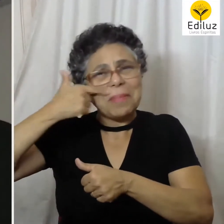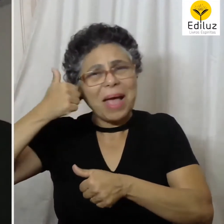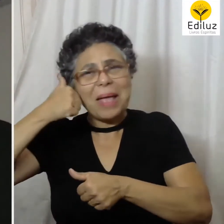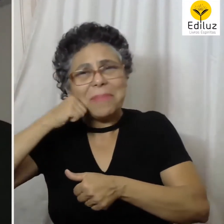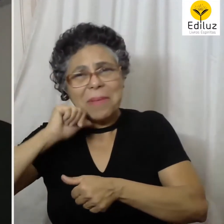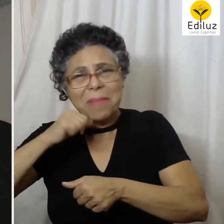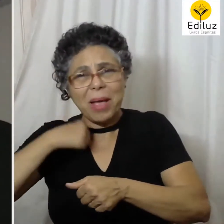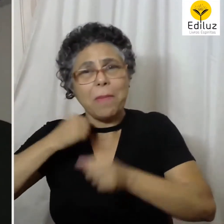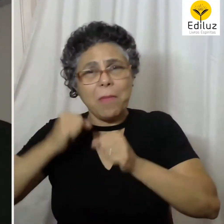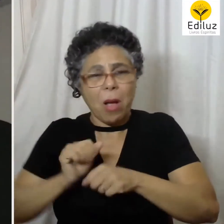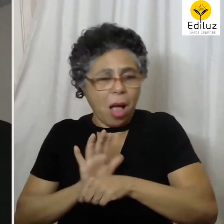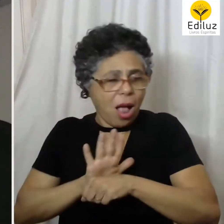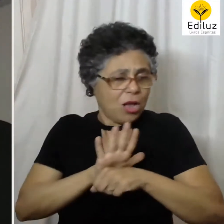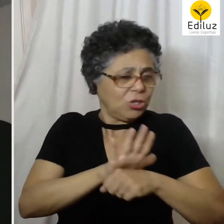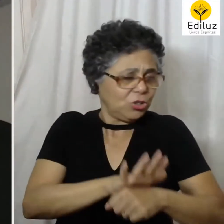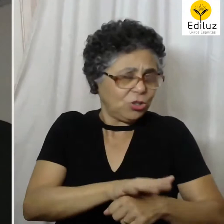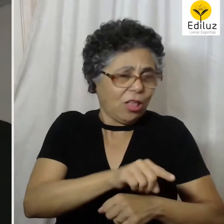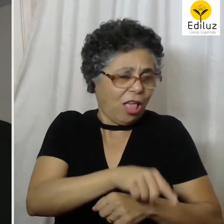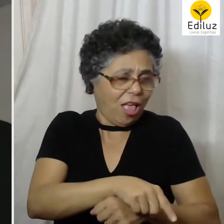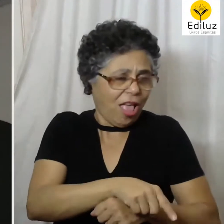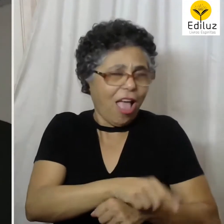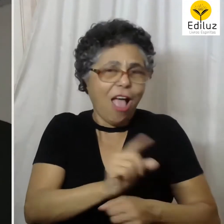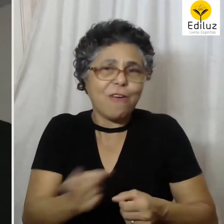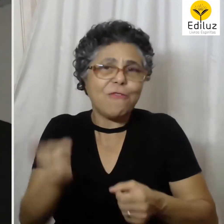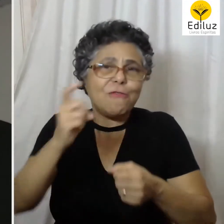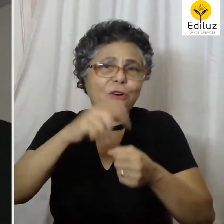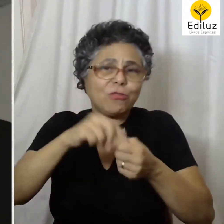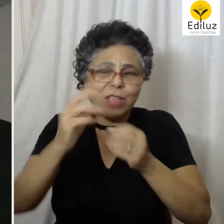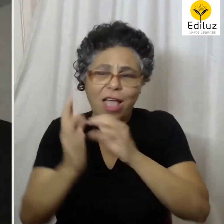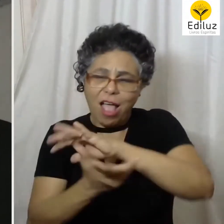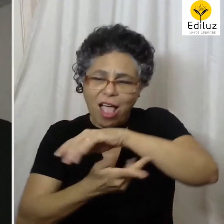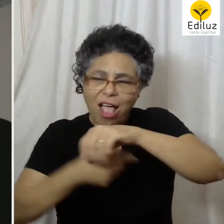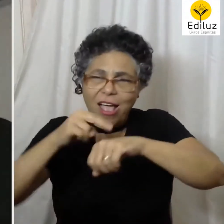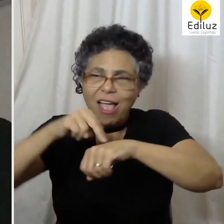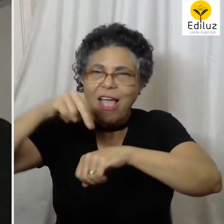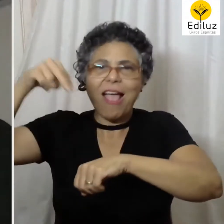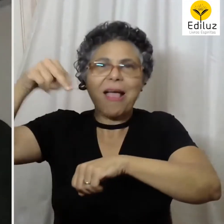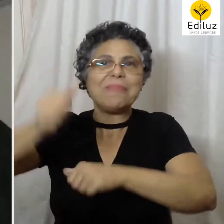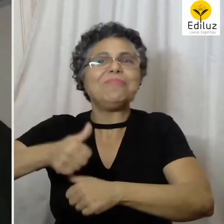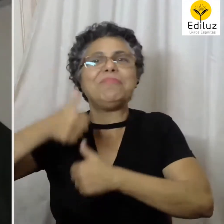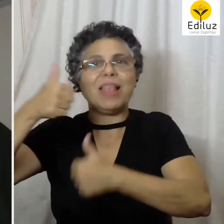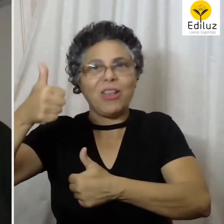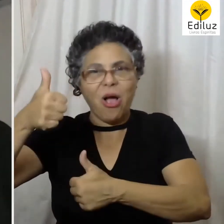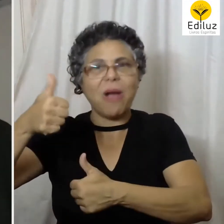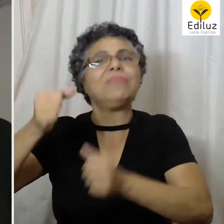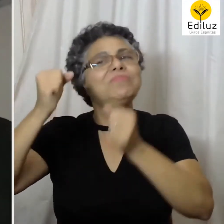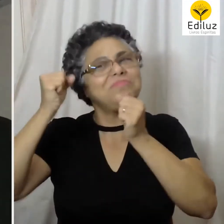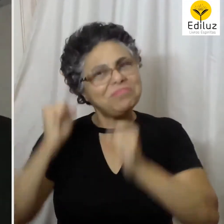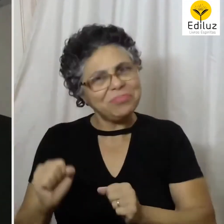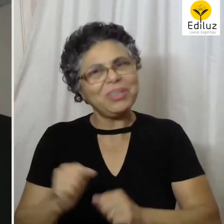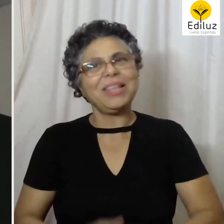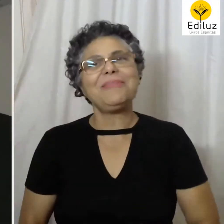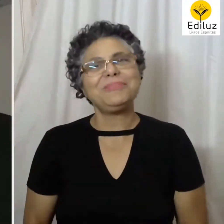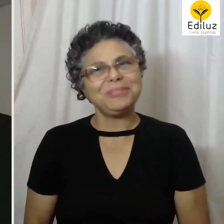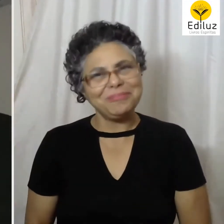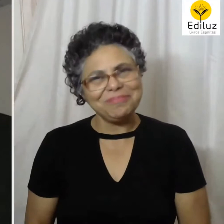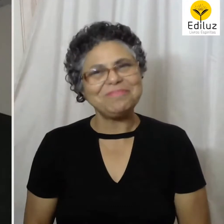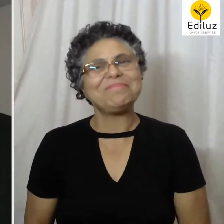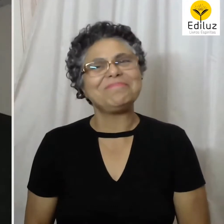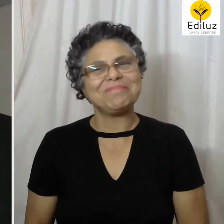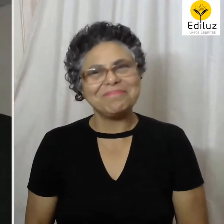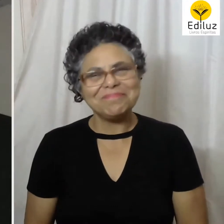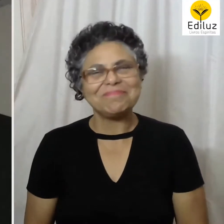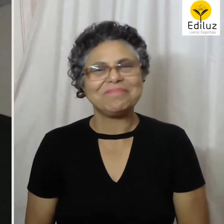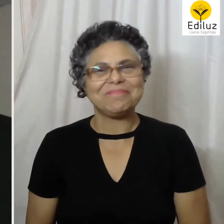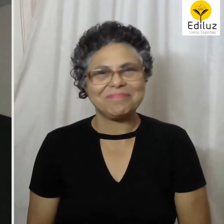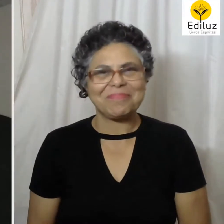filhos a voltarem à pátria espiritual melhores do que aqueles espíritos que nos chegaram